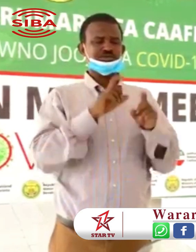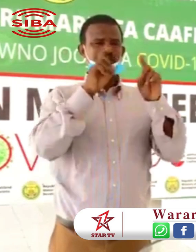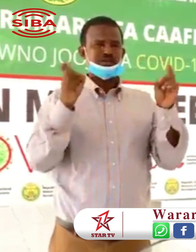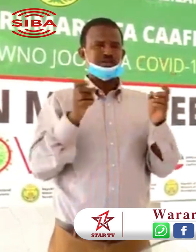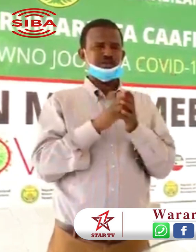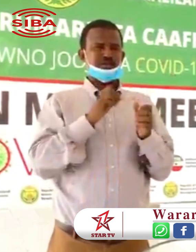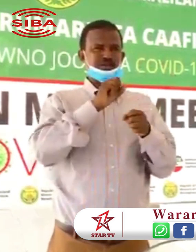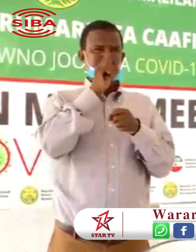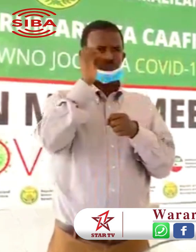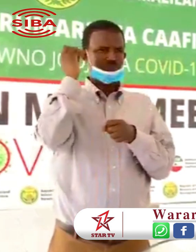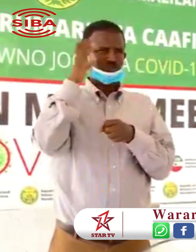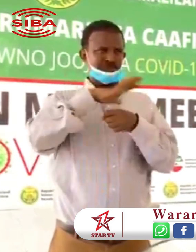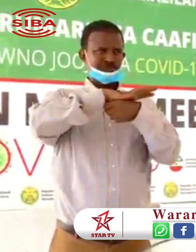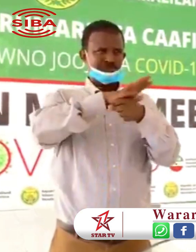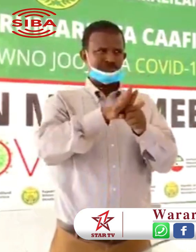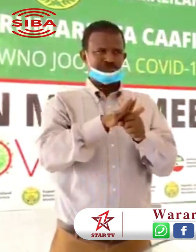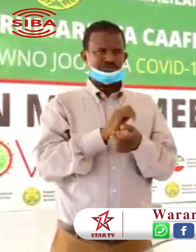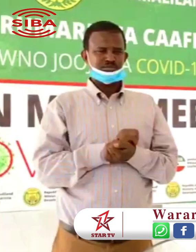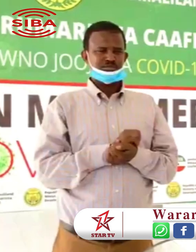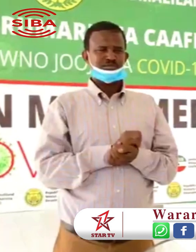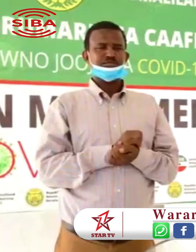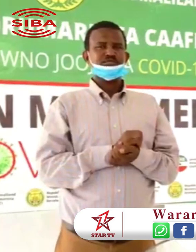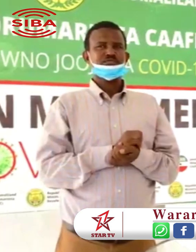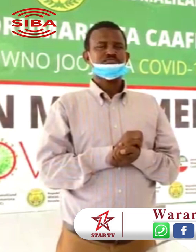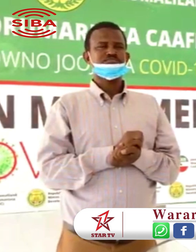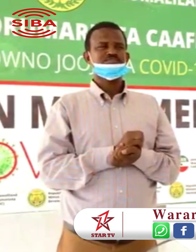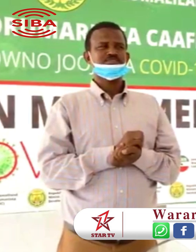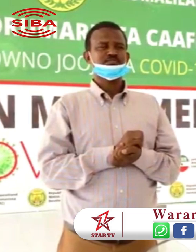cudurkii COVID-19